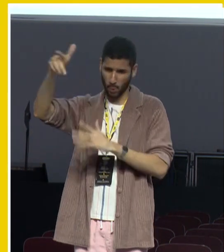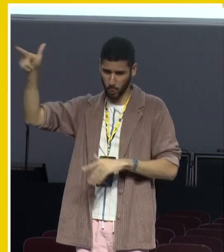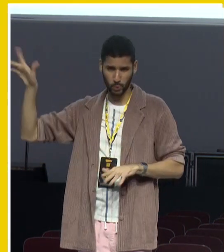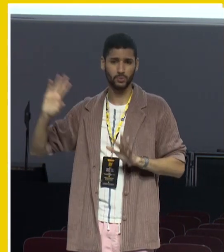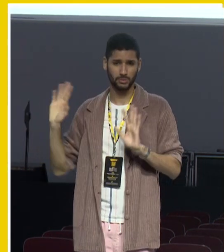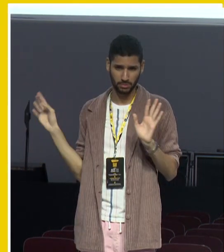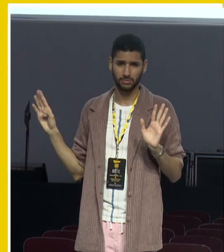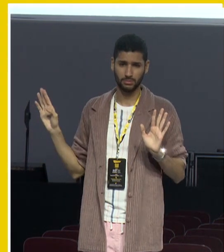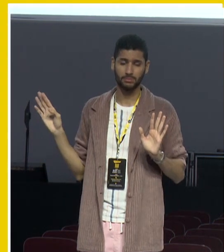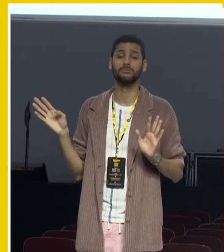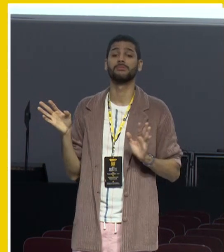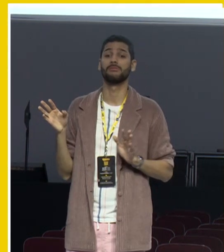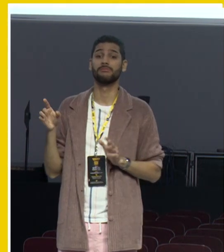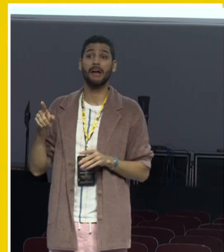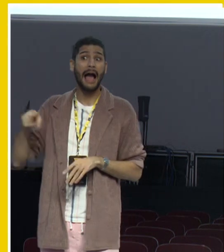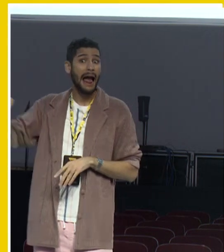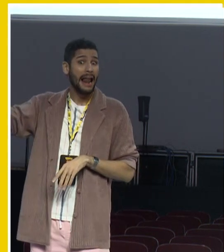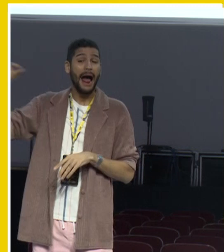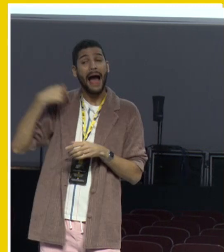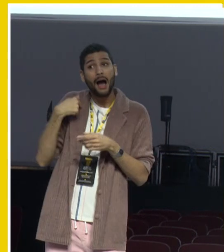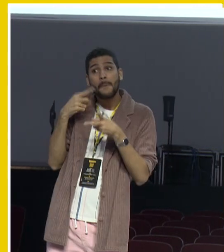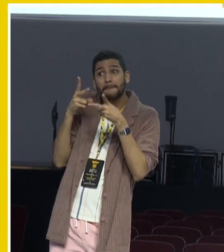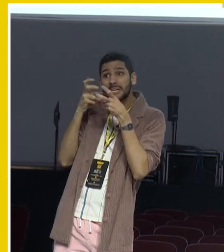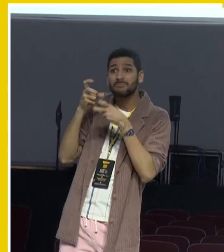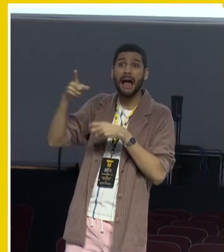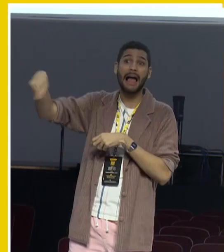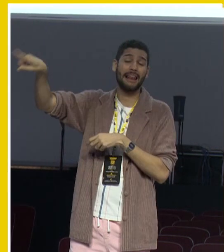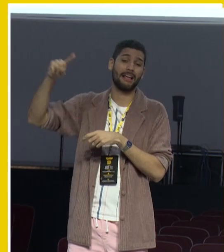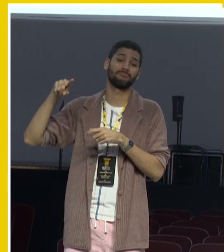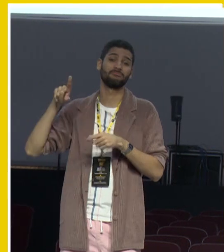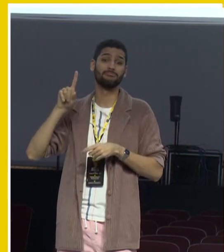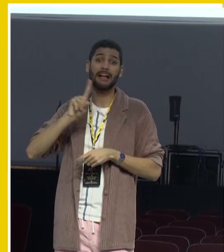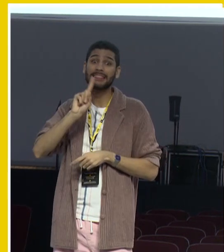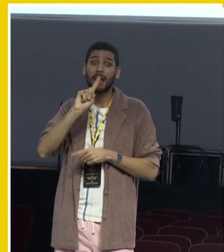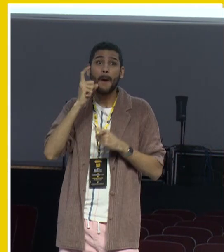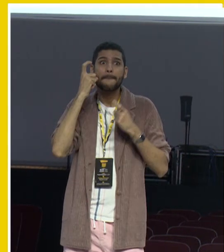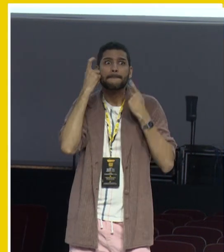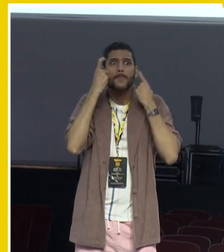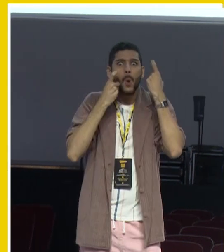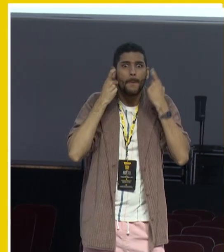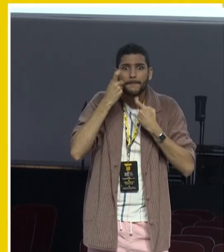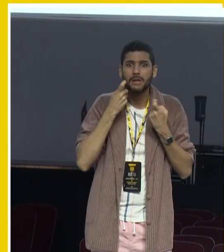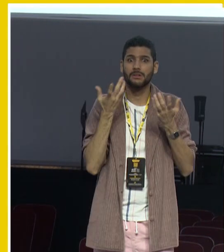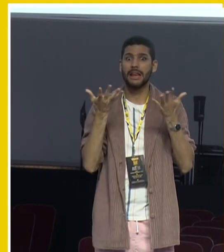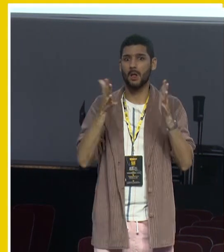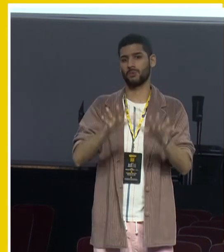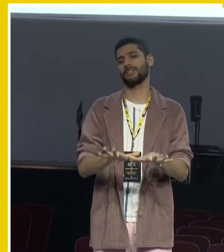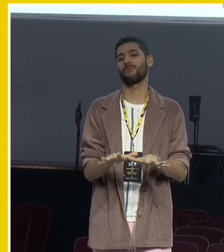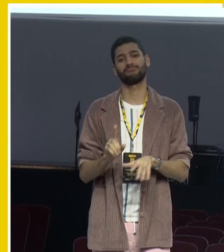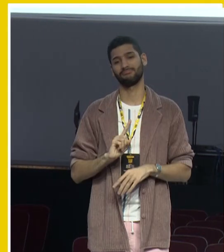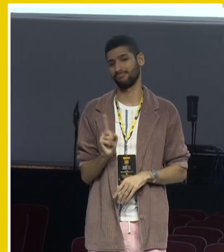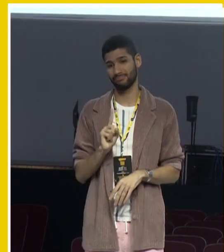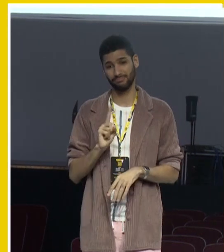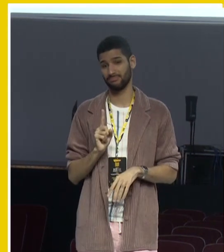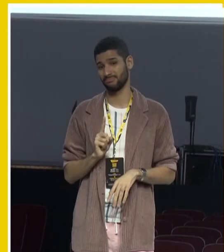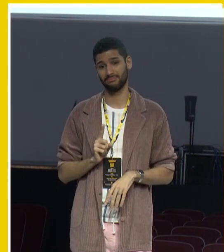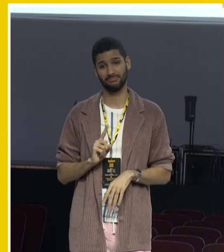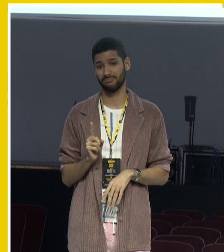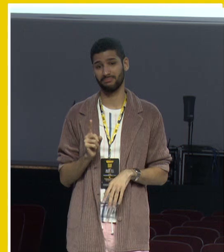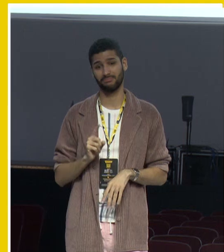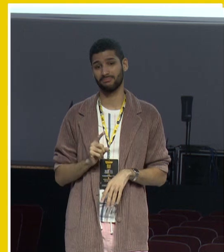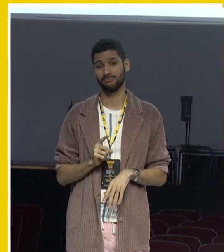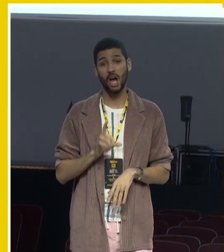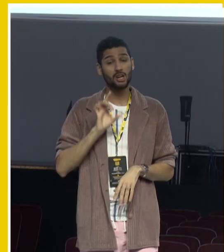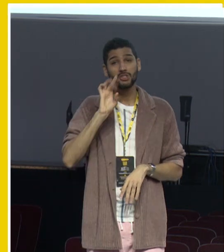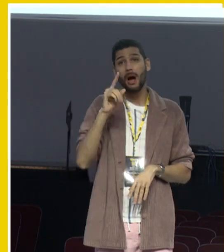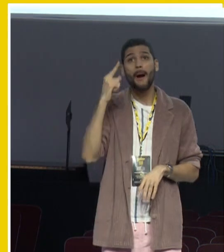20 é muito de outubro são deficientes o que eu percebi que muitos não se preocupam